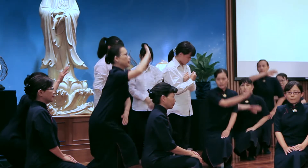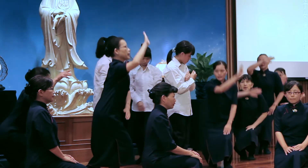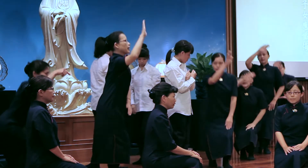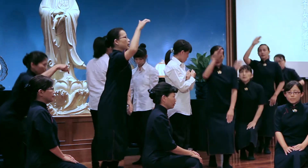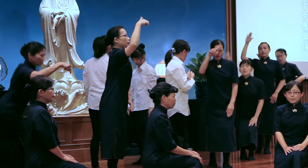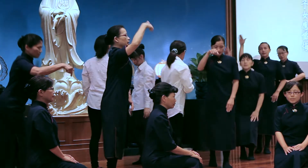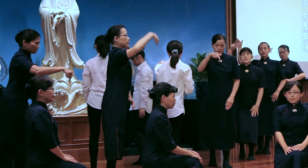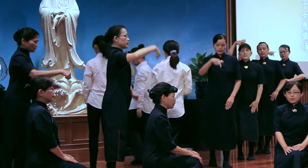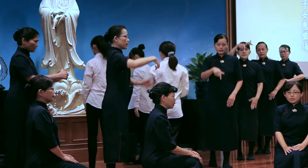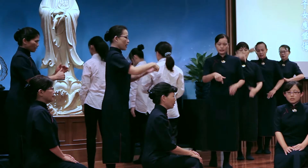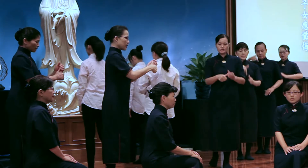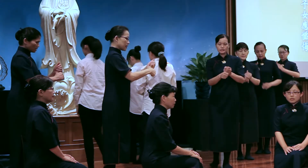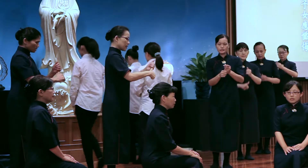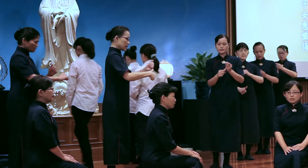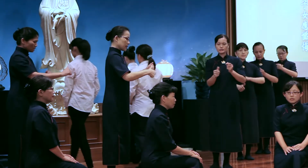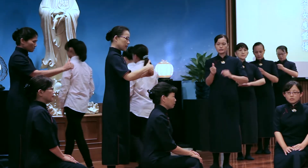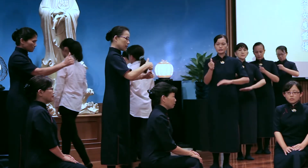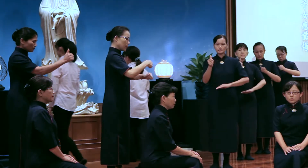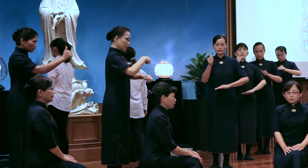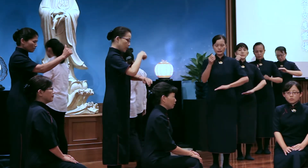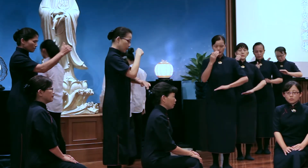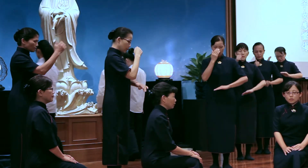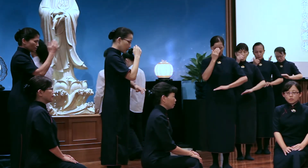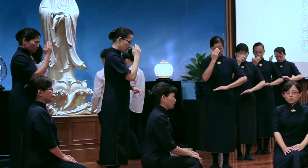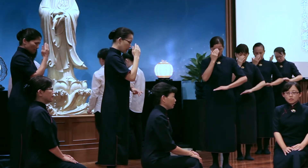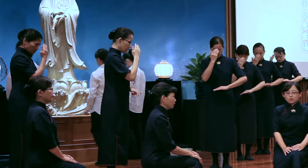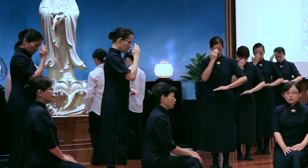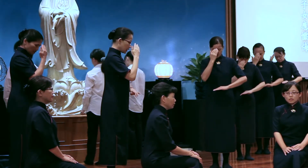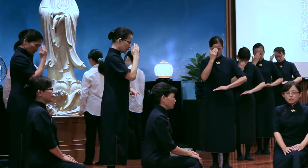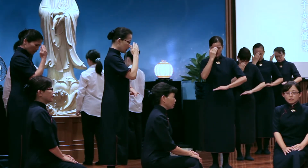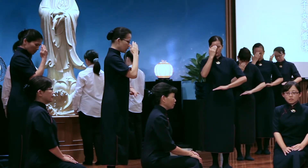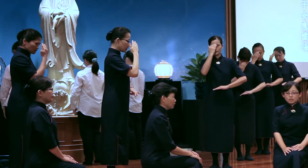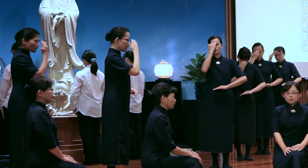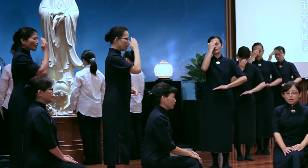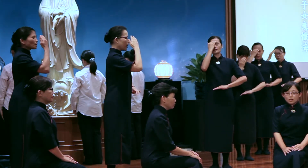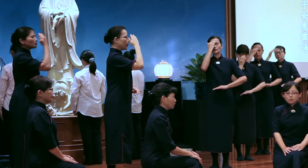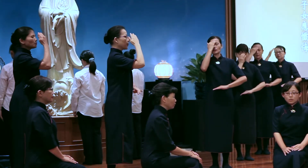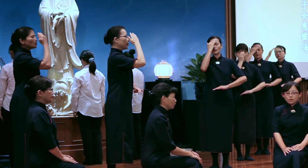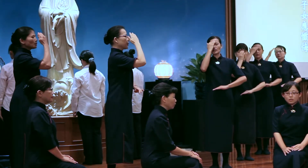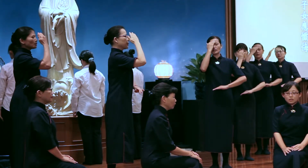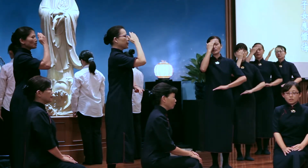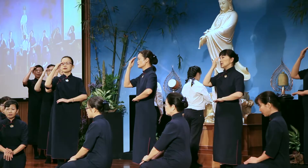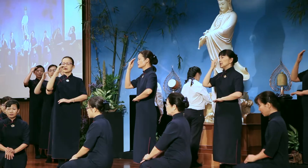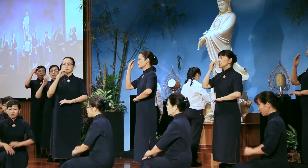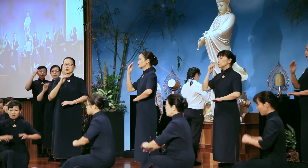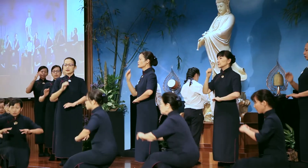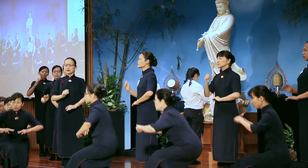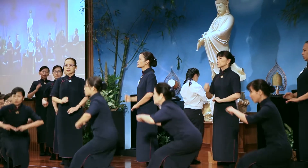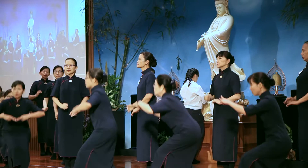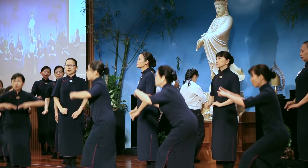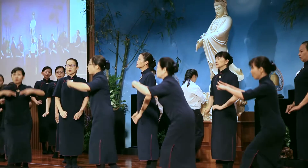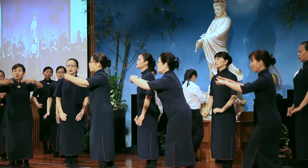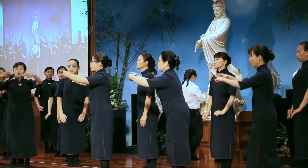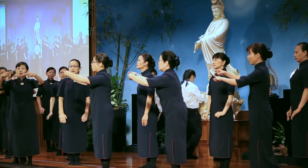天下子女应忏悔，修